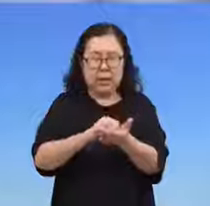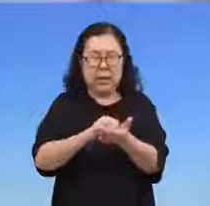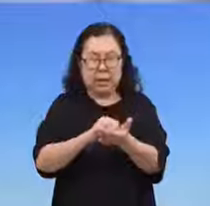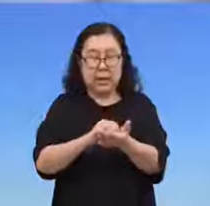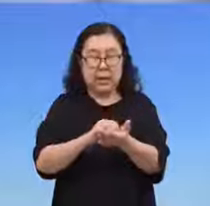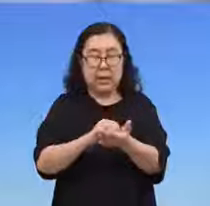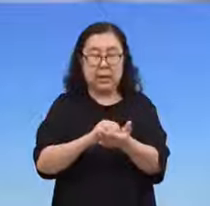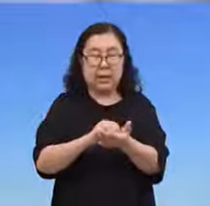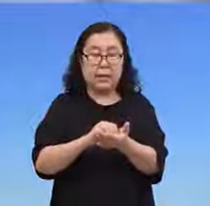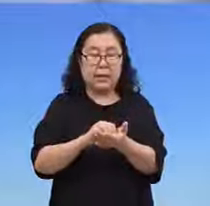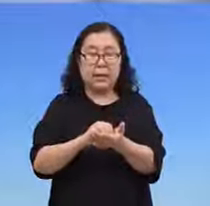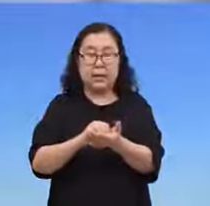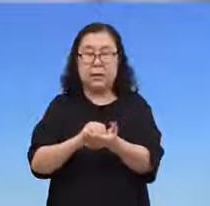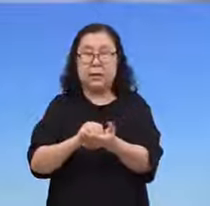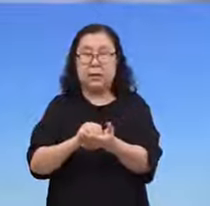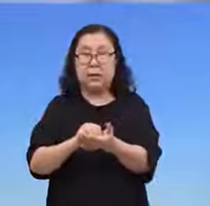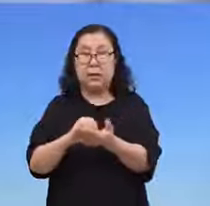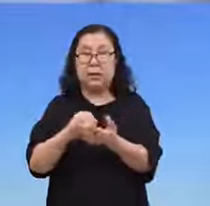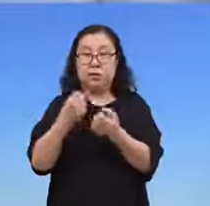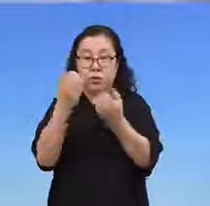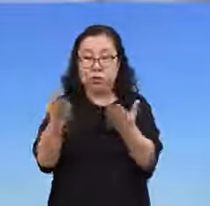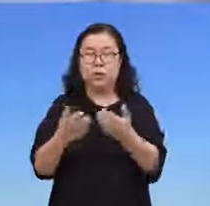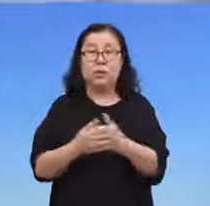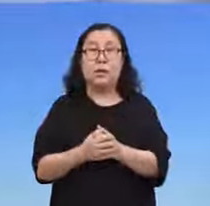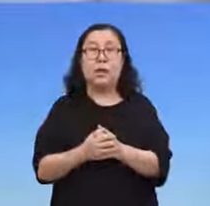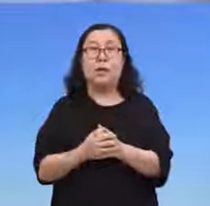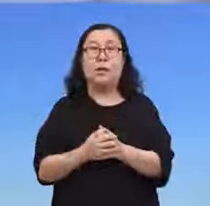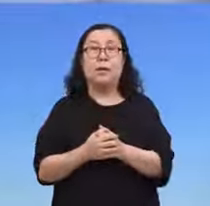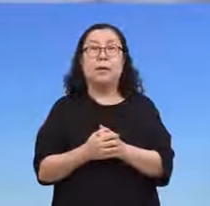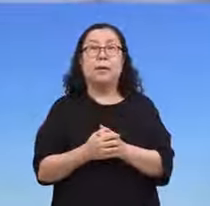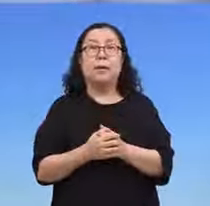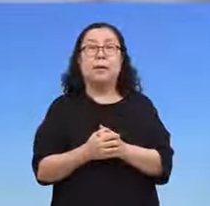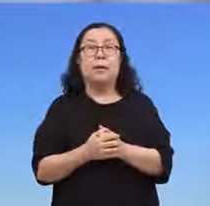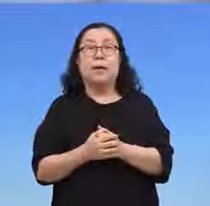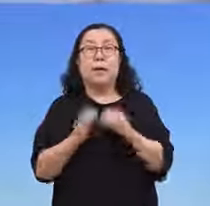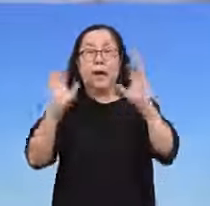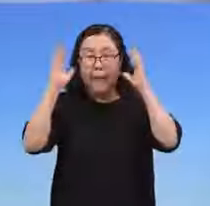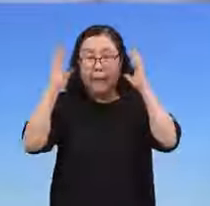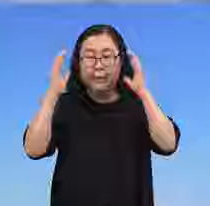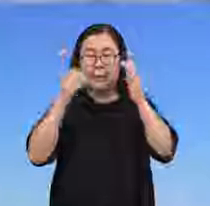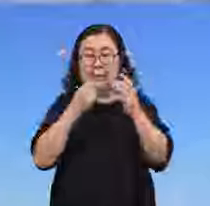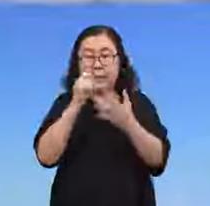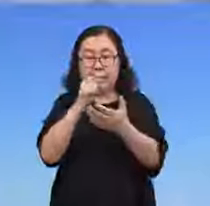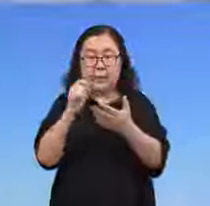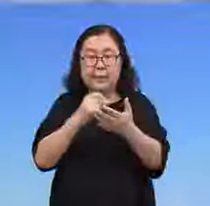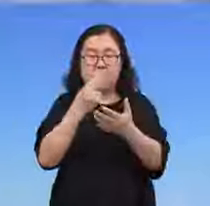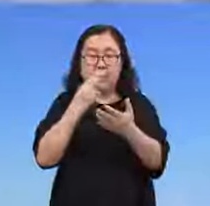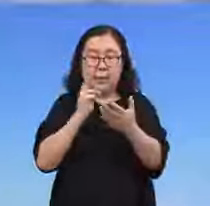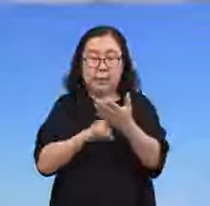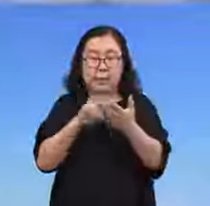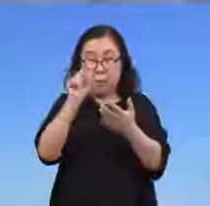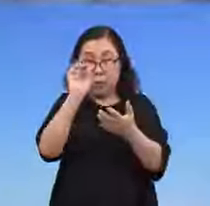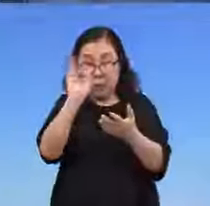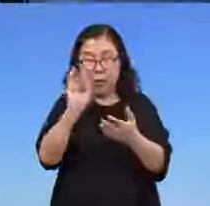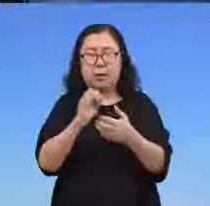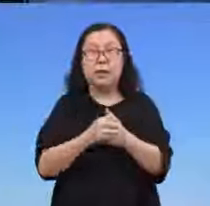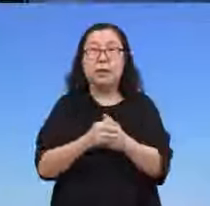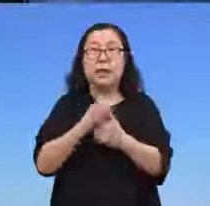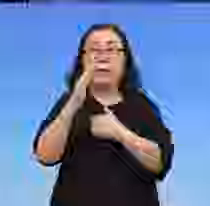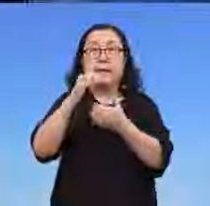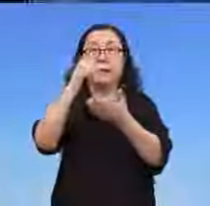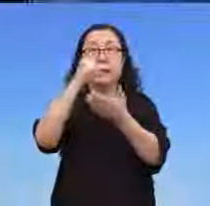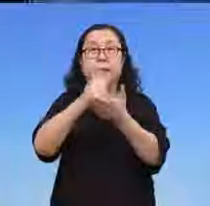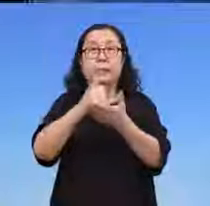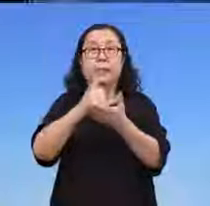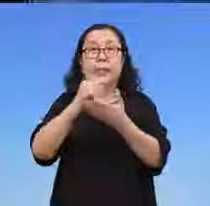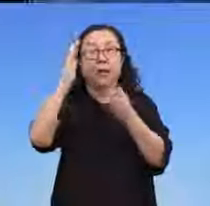흐뭇한 미소를 지었는데요, 어린애다운 내용이 너무 많습니다. 참 순수합니다. 하나의 편지가 이렇습니다.